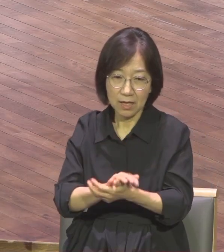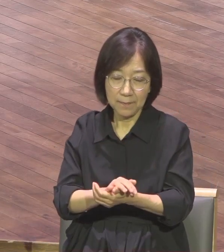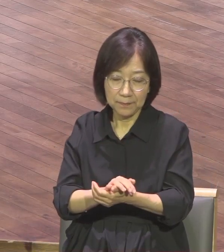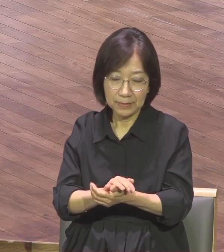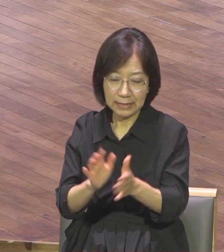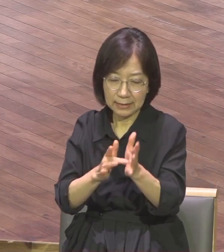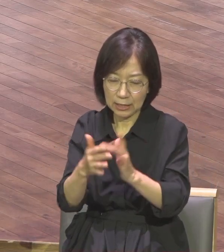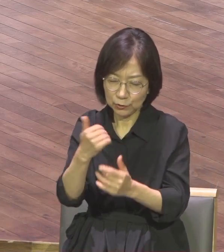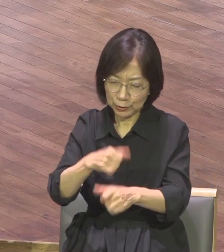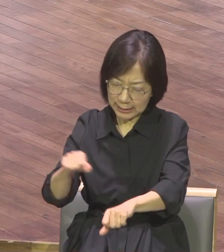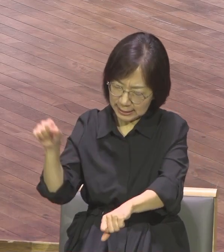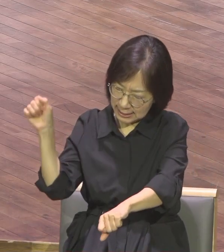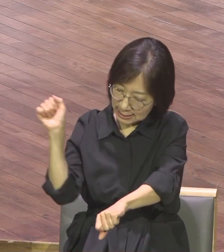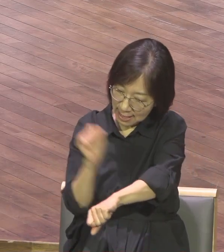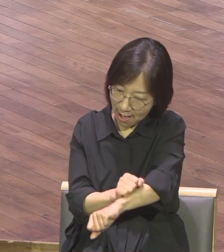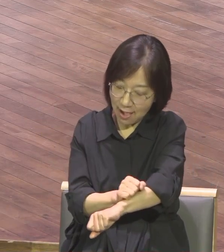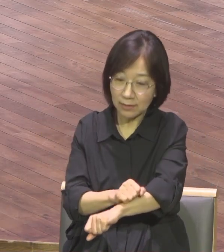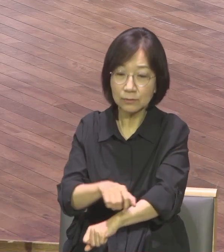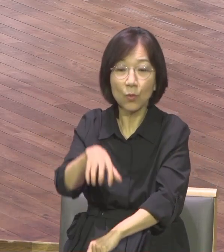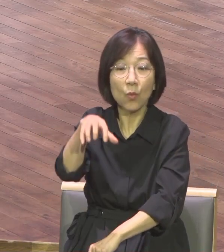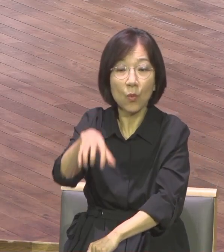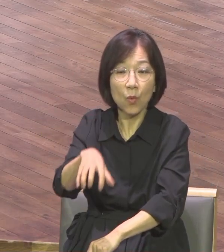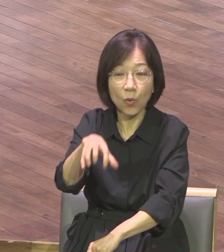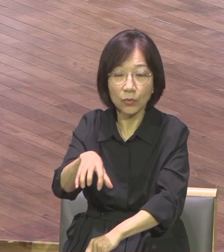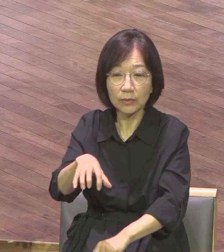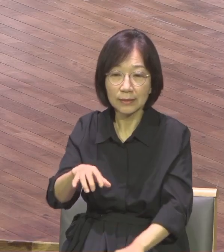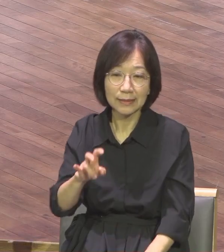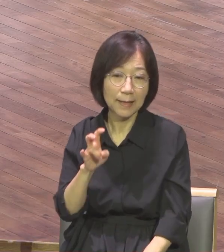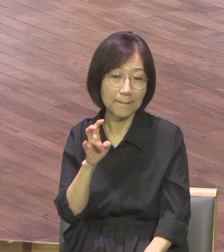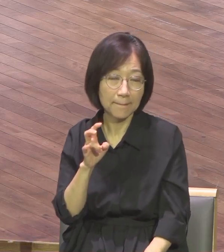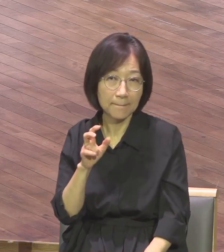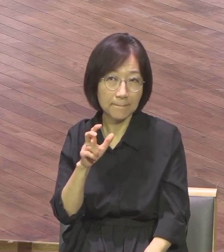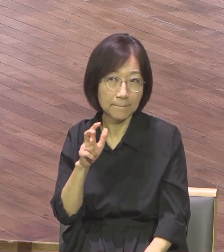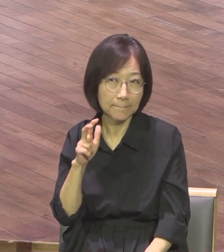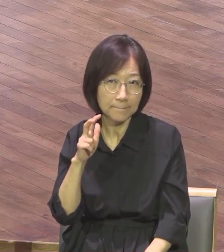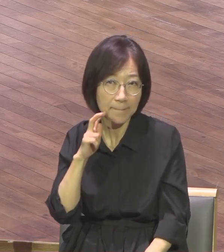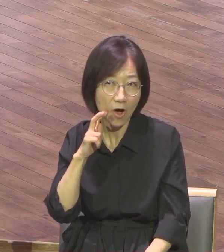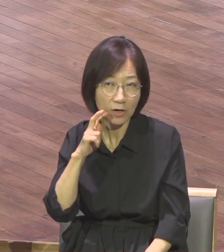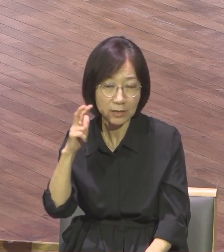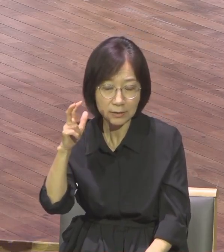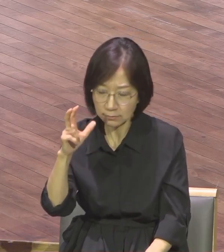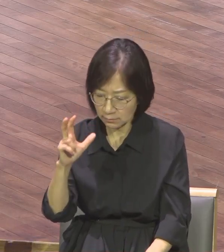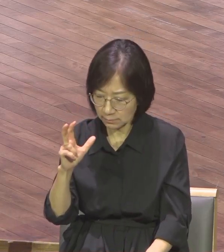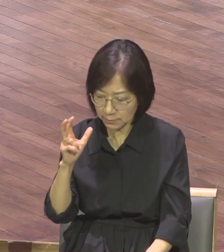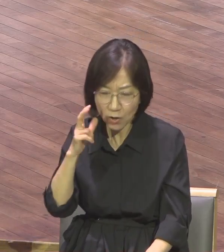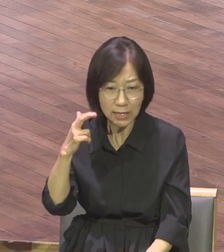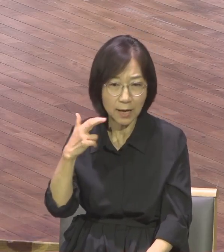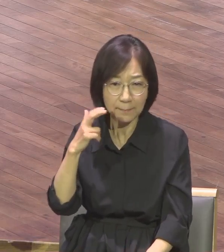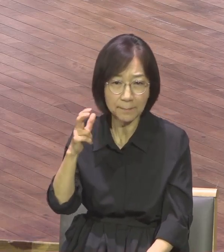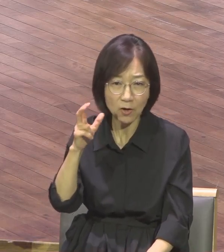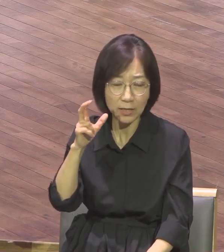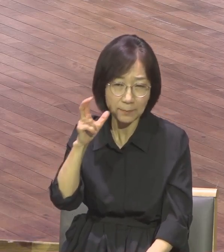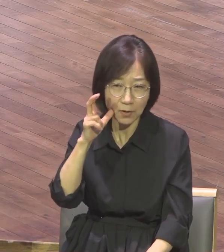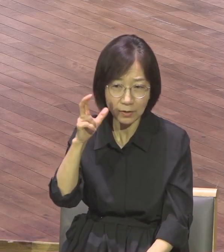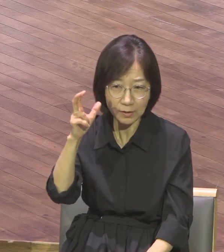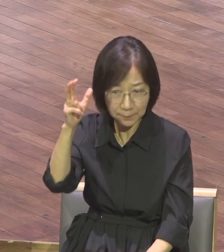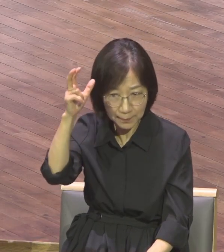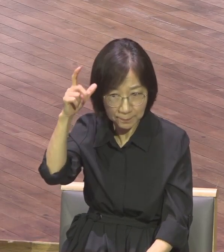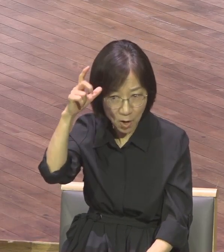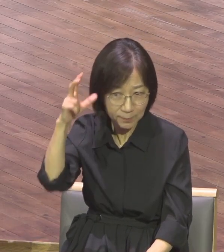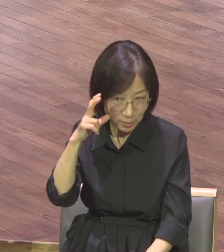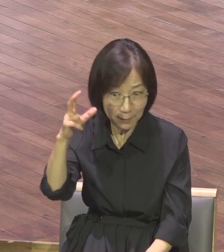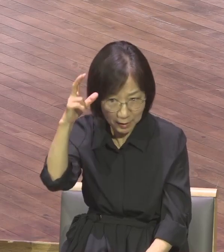엄청나게 많은 기독교인들이 그곳에서 막 유명한 전 부흥사들이, 유명한 주의종들 거기 다